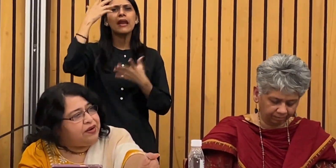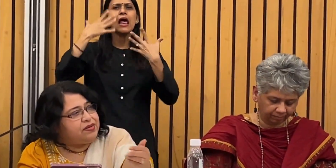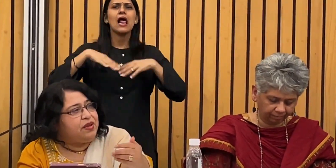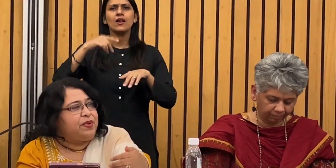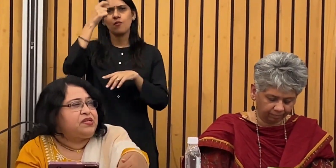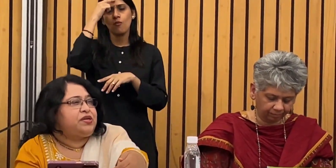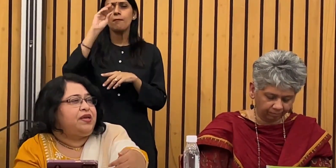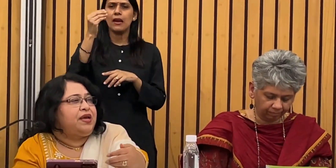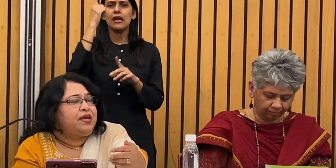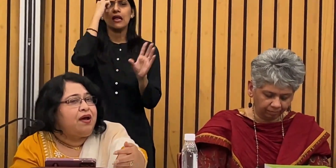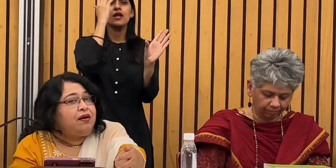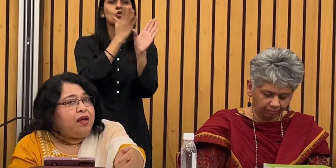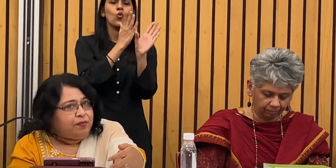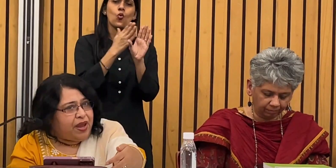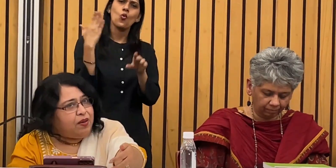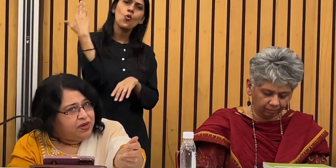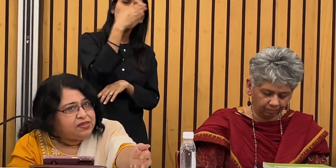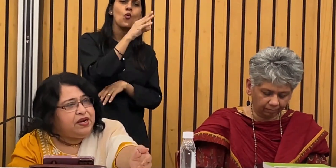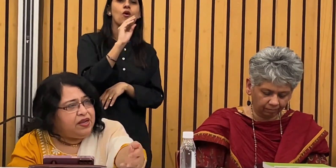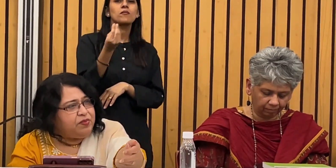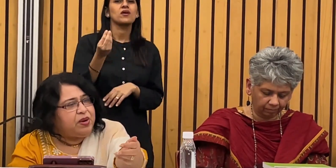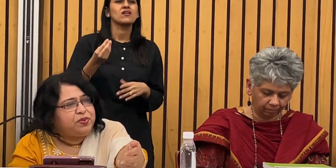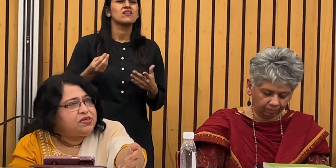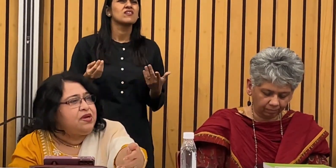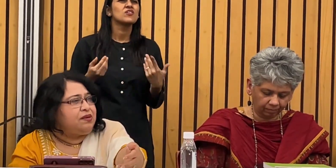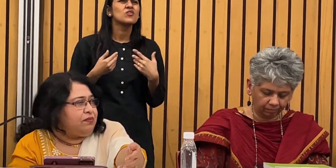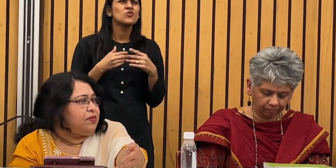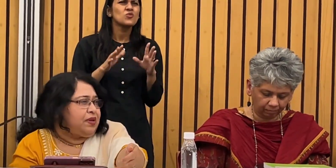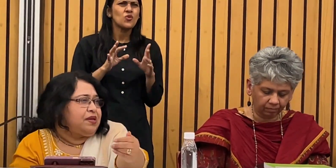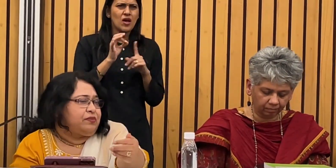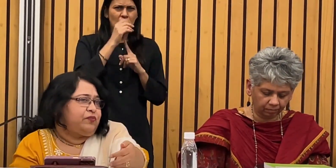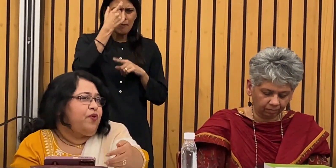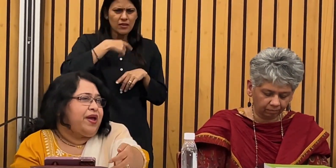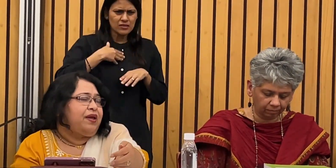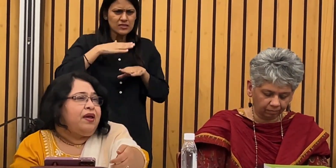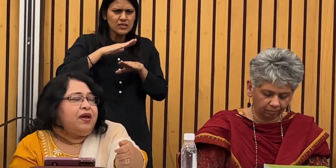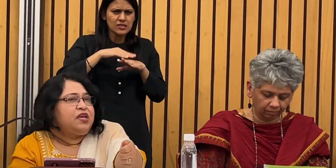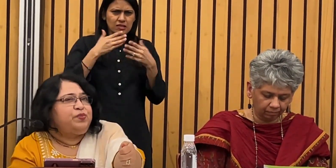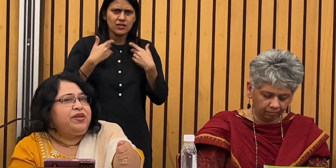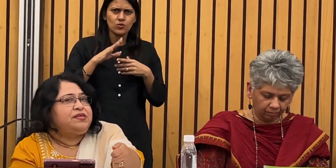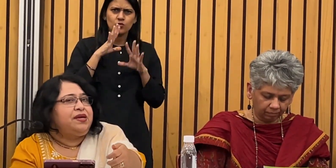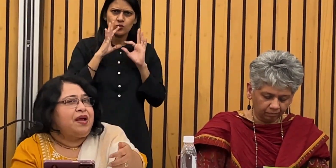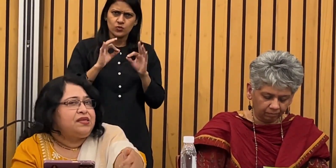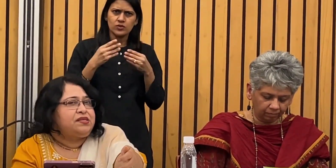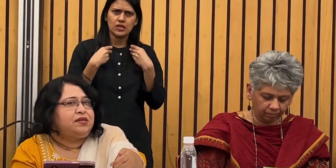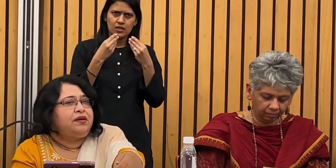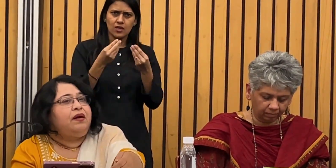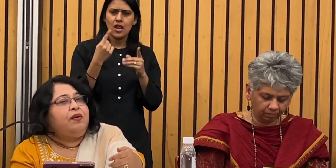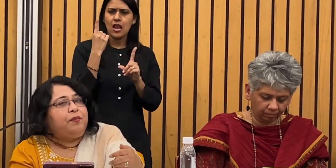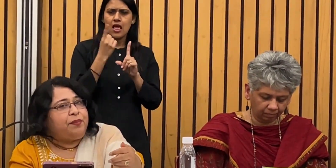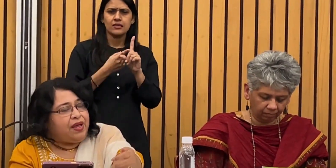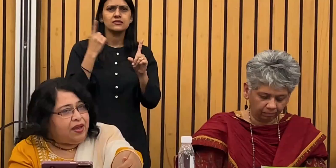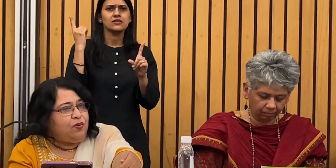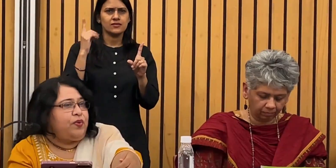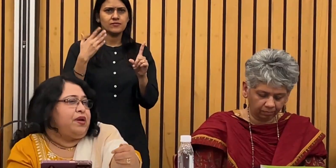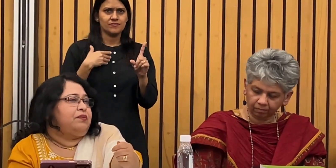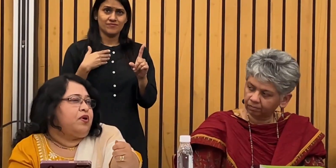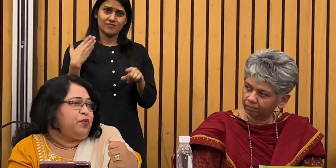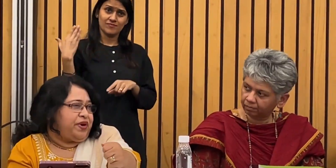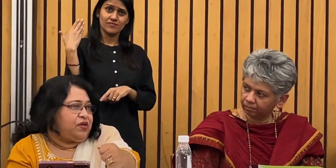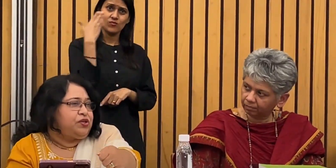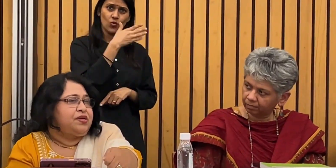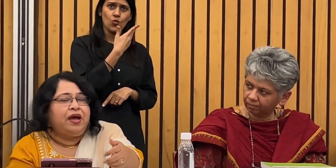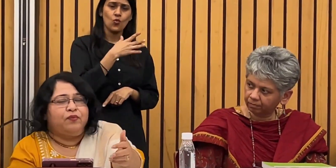आप साइकेट्रिस्ट के पास जाइए. या मैं अभी रिसेंटली, ये मेरा पर्सनल एक वो है एक्सपीरियंस की लास्ट ईयर मैं गई हूँ